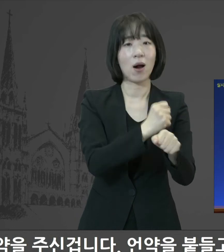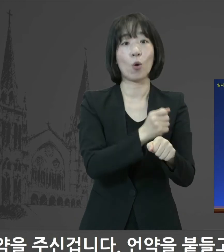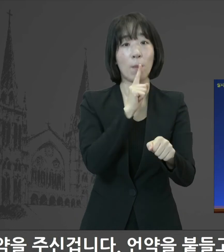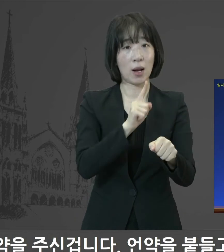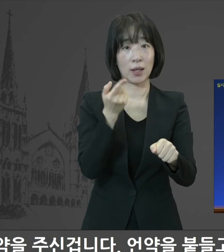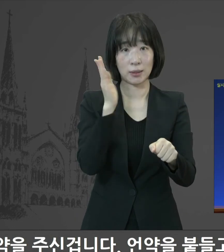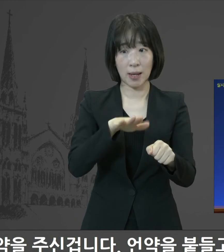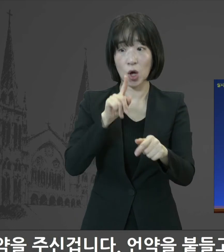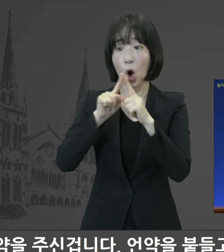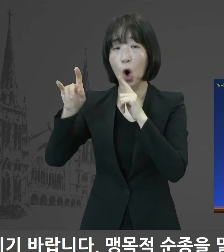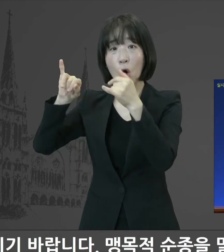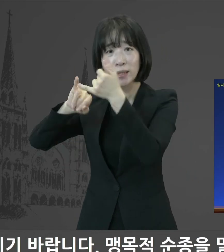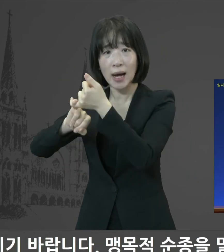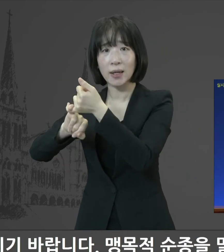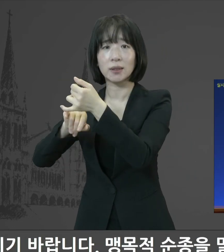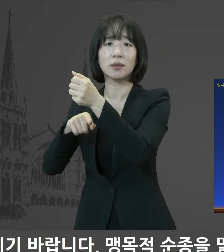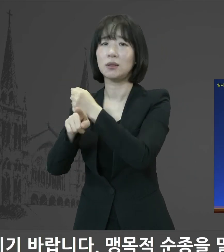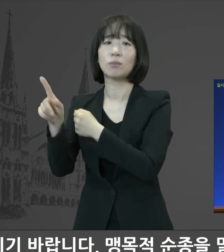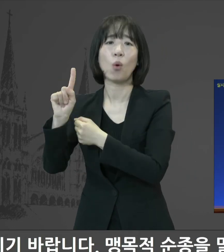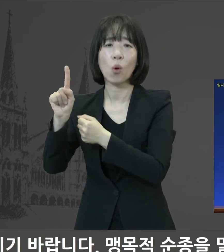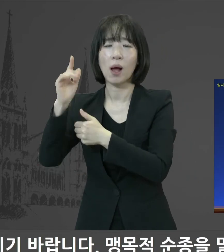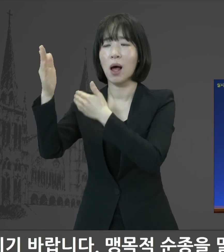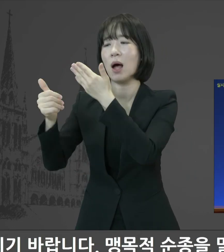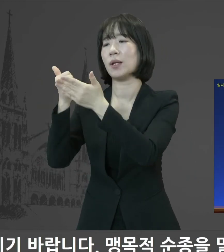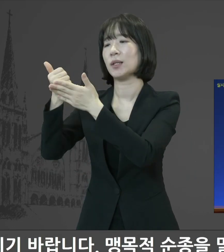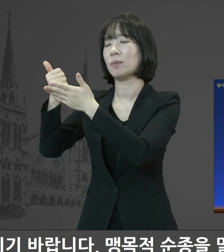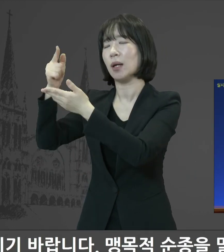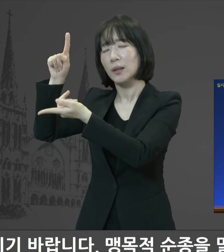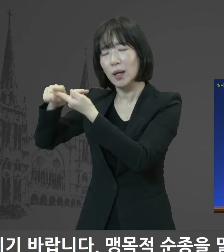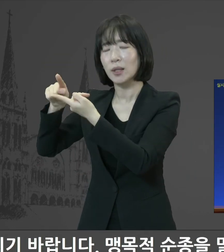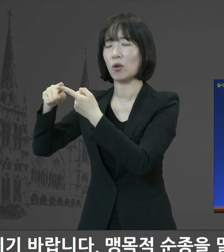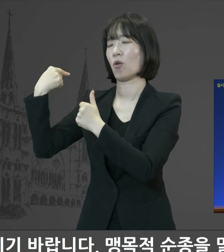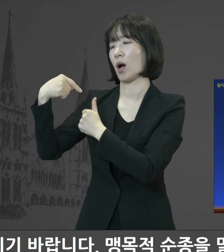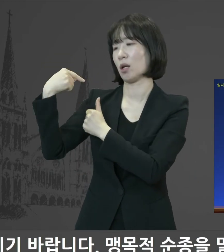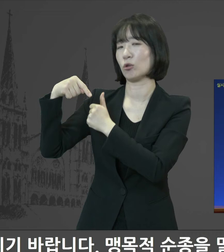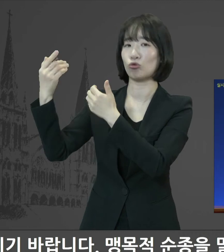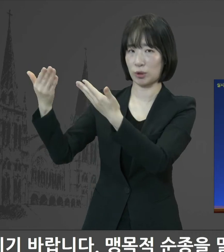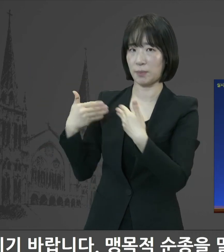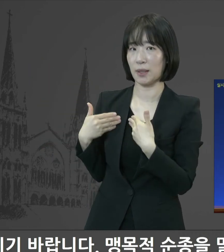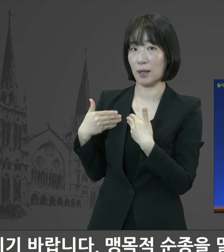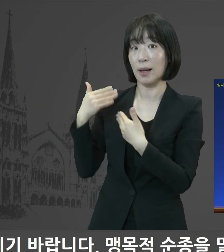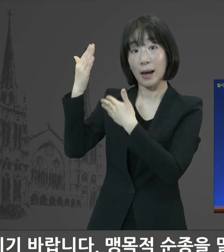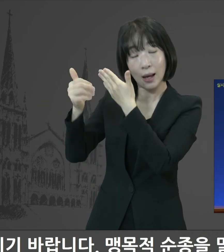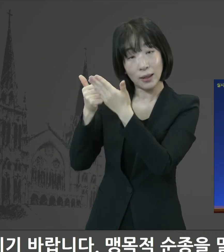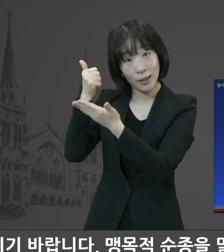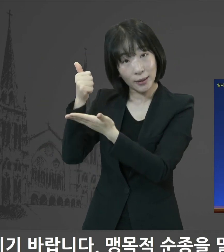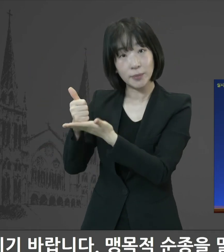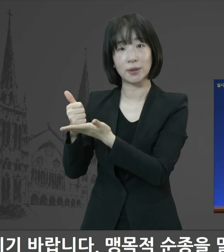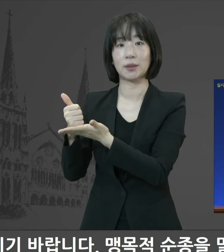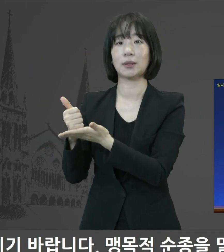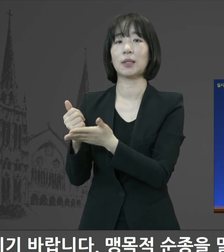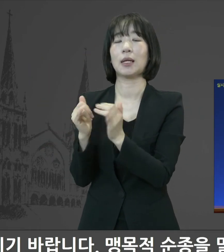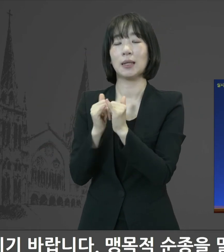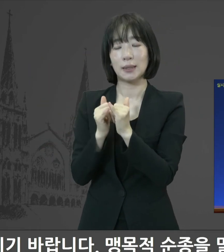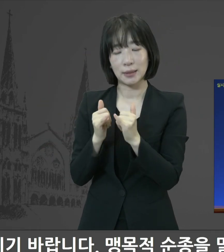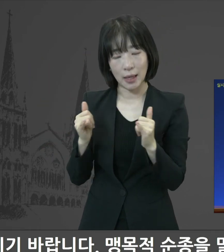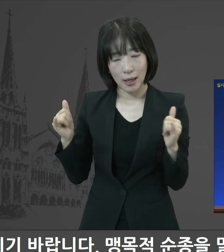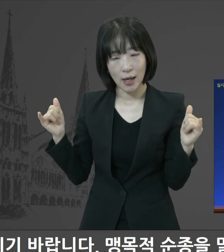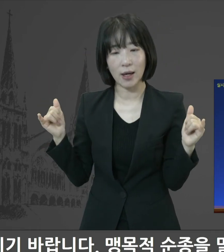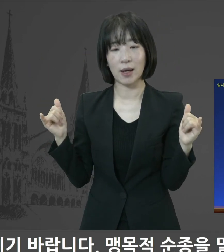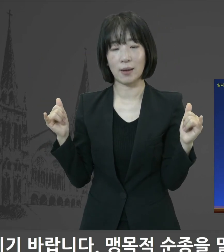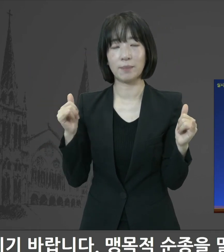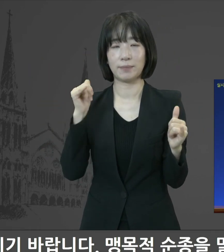것이냐면 하나님이 어떤 분이신지를 다 가르쳐 준 겁니다. 그 하나님은 인간의 필요에 따라서